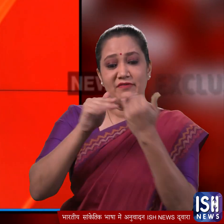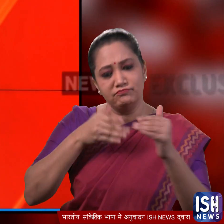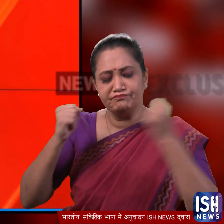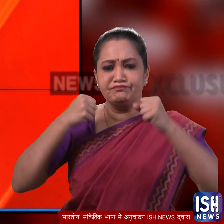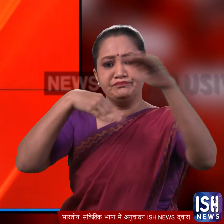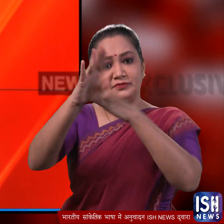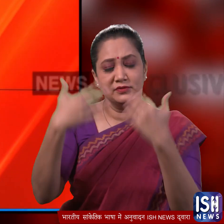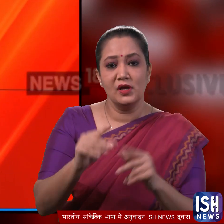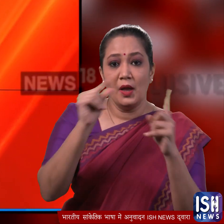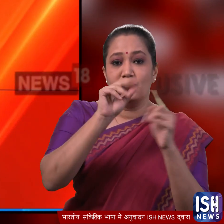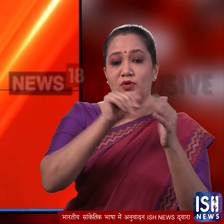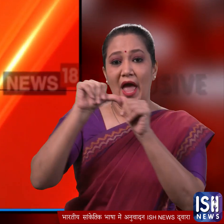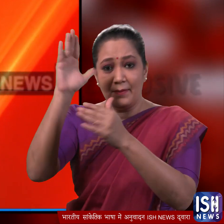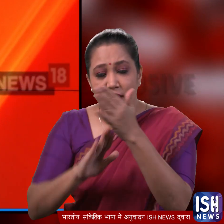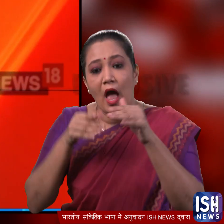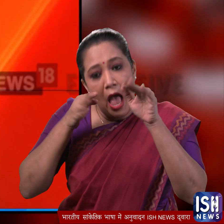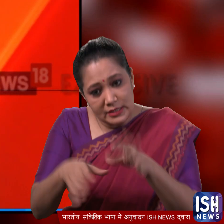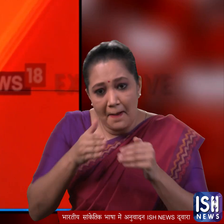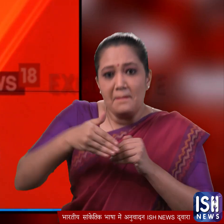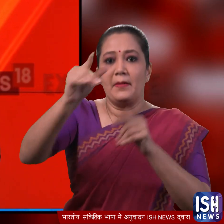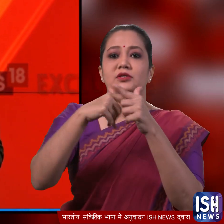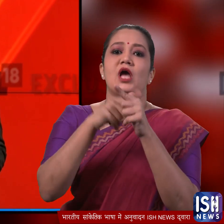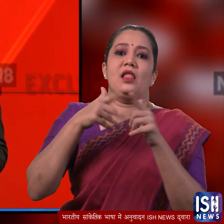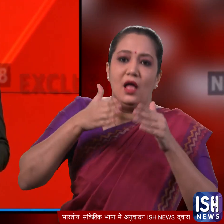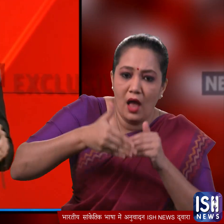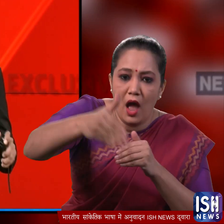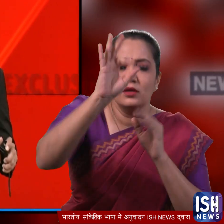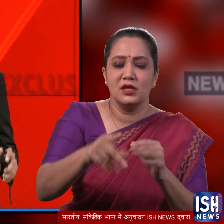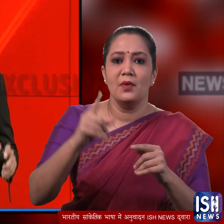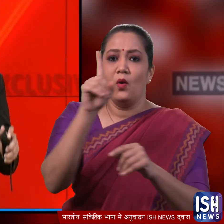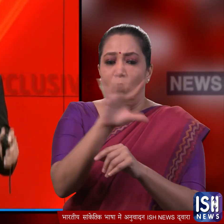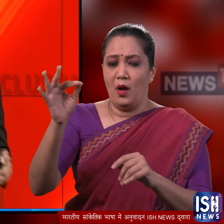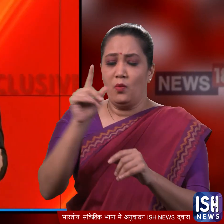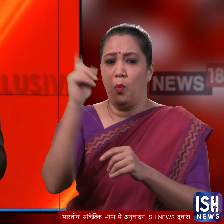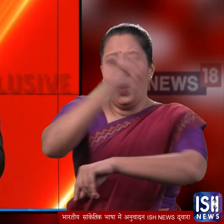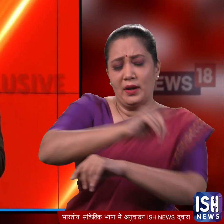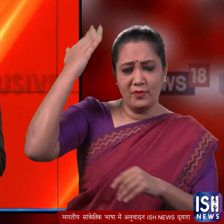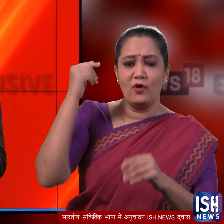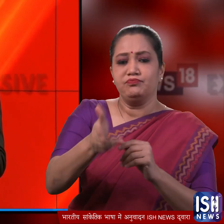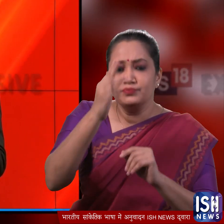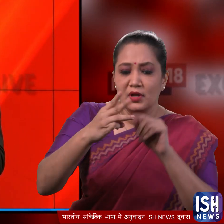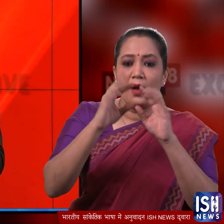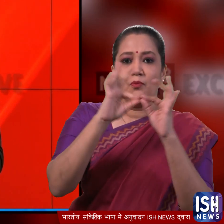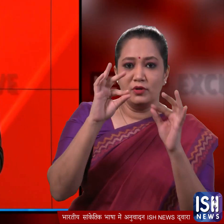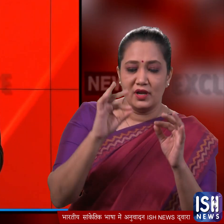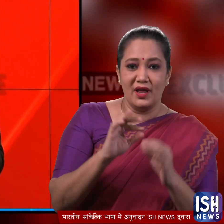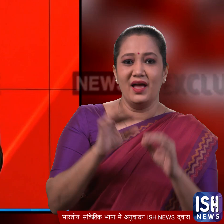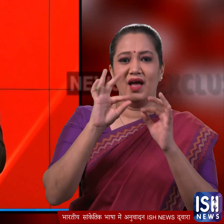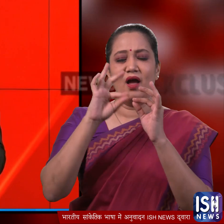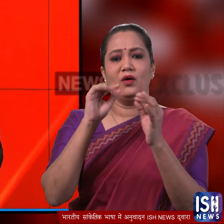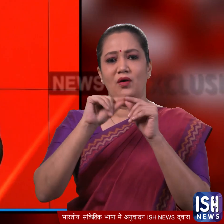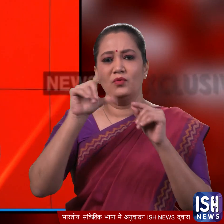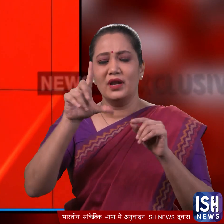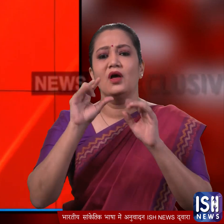की तरफ भाग गए थे, जबकि पुणे अहमदनगर हाईवे ही जालना की तरफ जाता है, जहां एक दिन पहले पिस्तौल के दम पर 3 बदमाशों ने बुल्ढाना